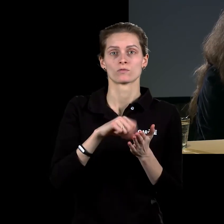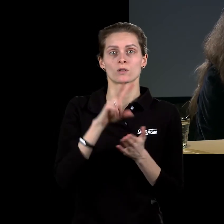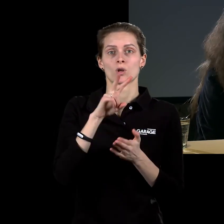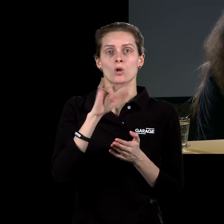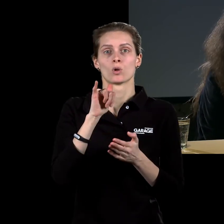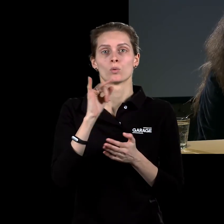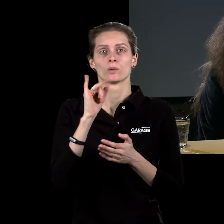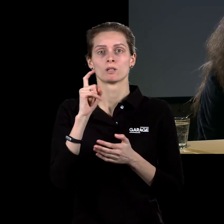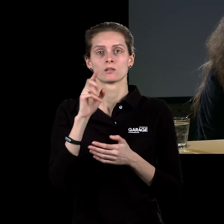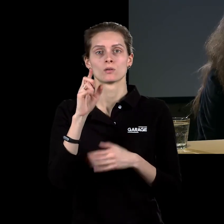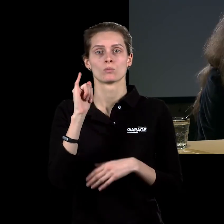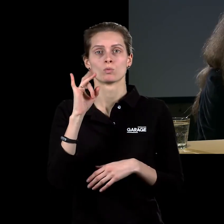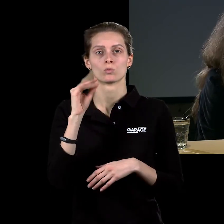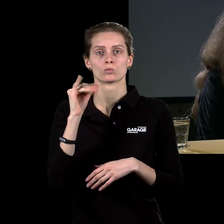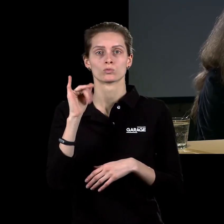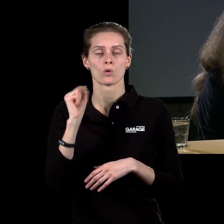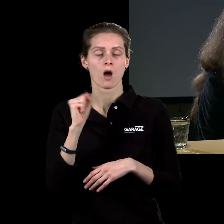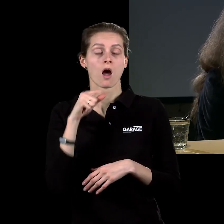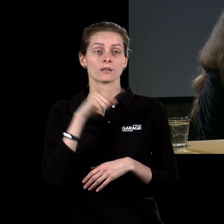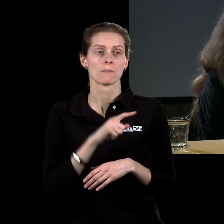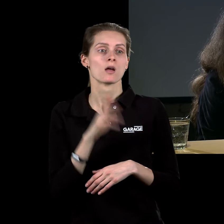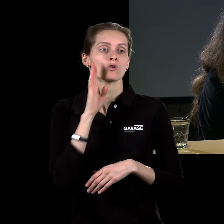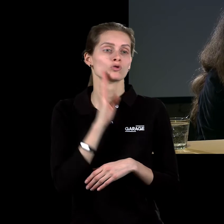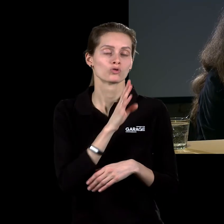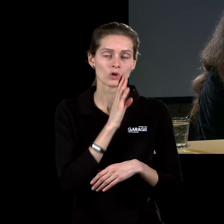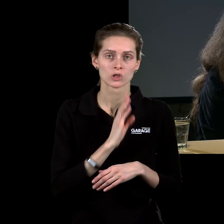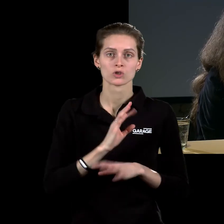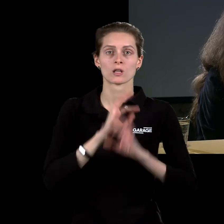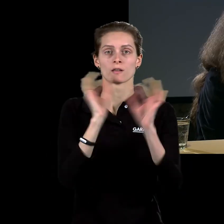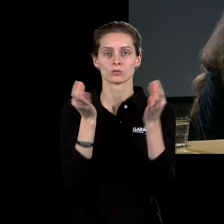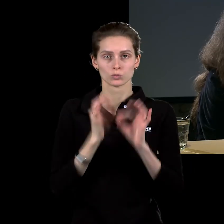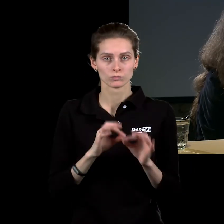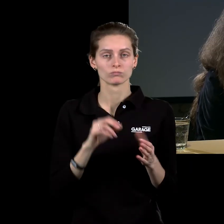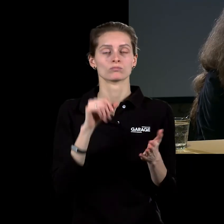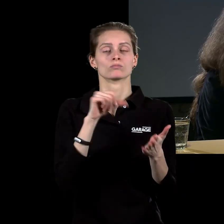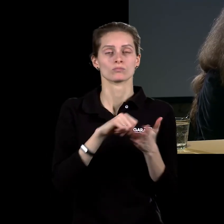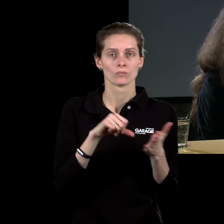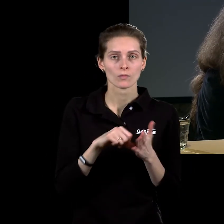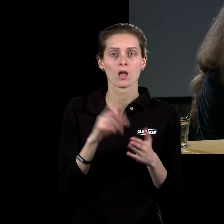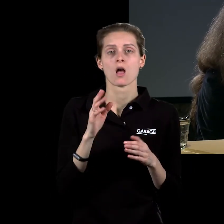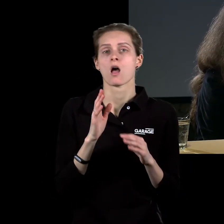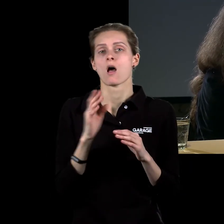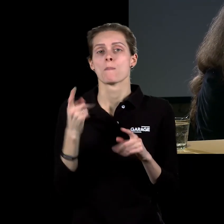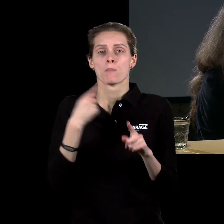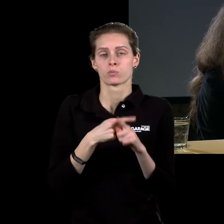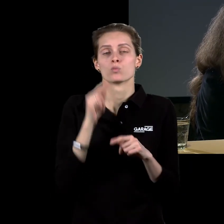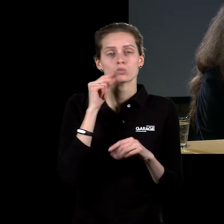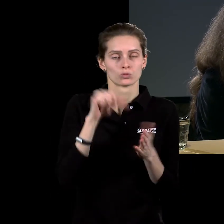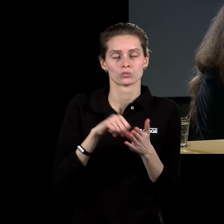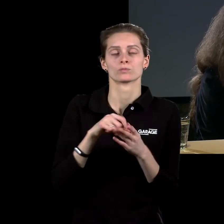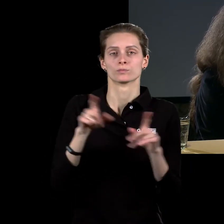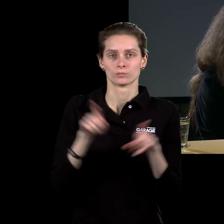не была выставка только женщин-художников, не была выставка только женского искусства, там же участвовал Брюс Науман, например. И